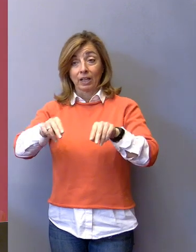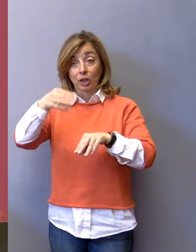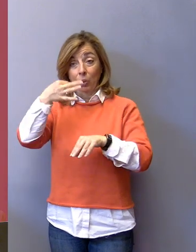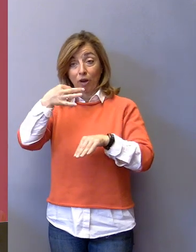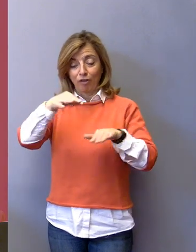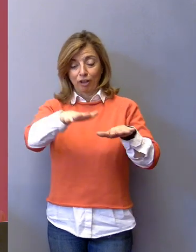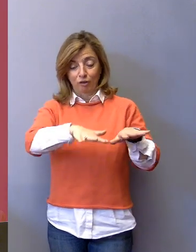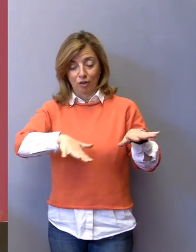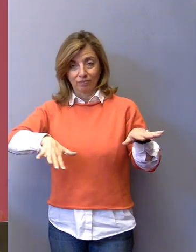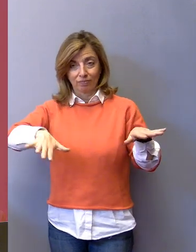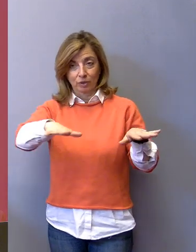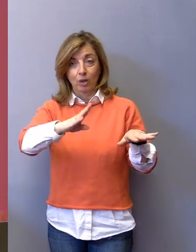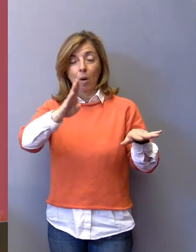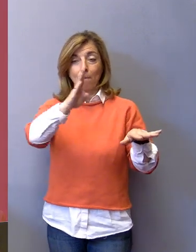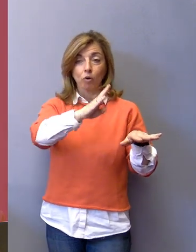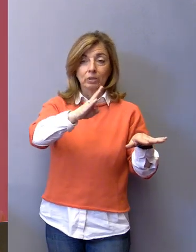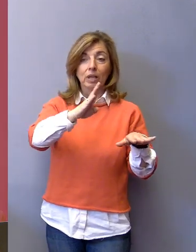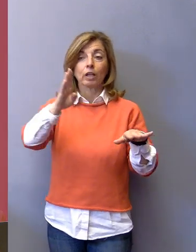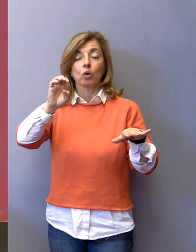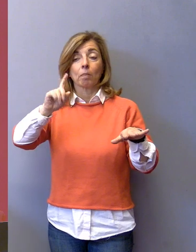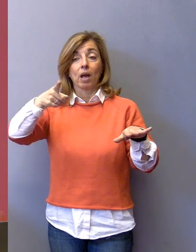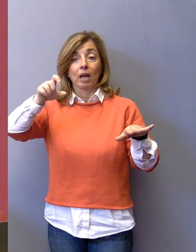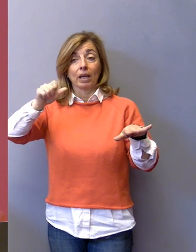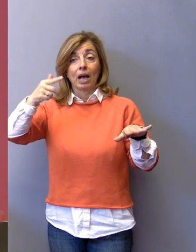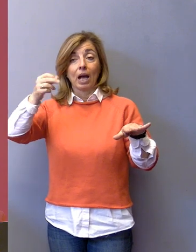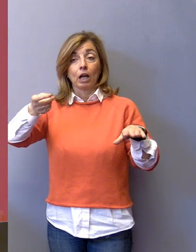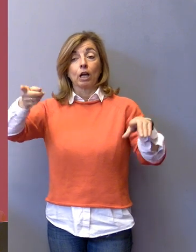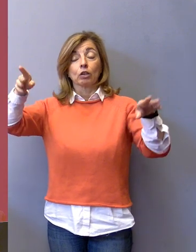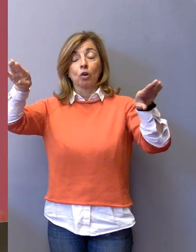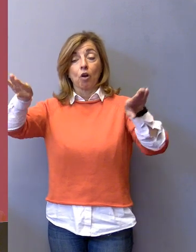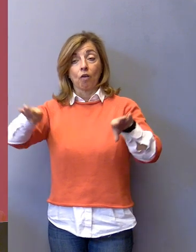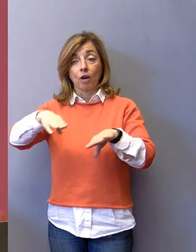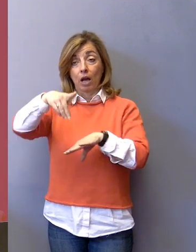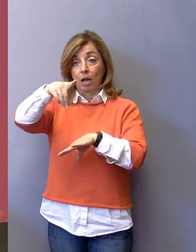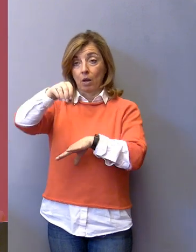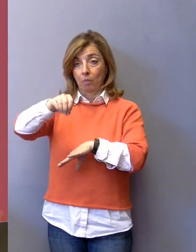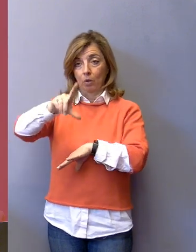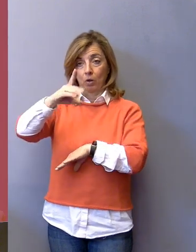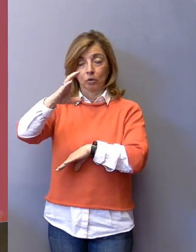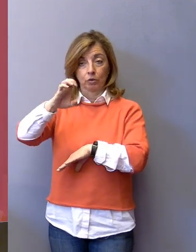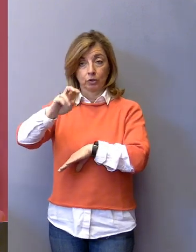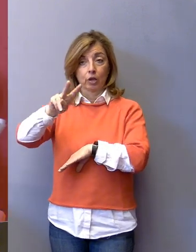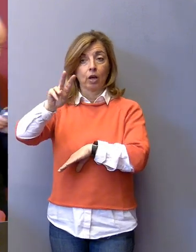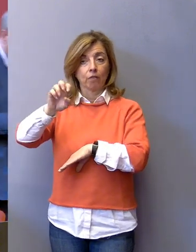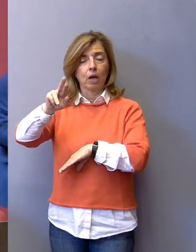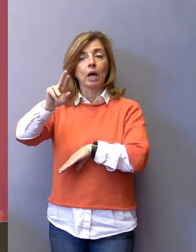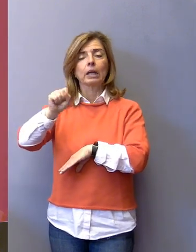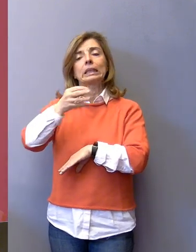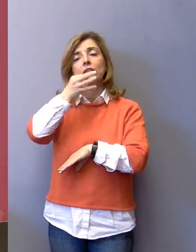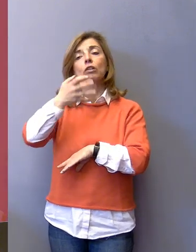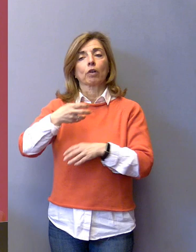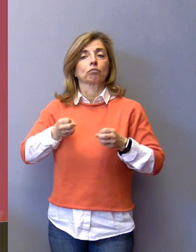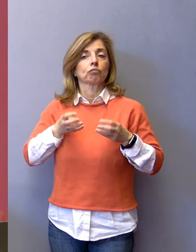riqualificazione di Bolzaneto di begato della Valpolcevera è stato un atto davvero coraggioso un atto